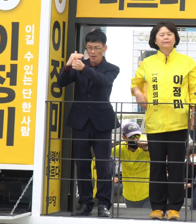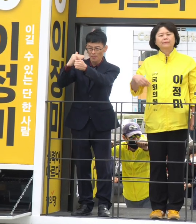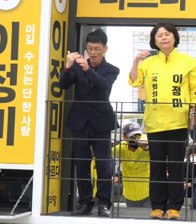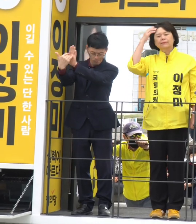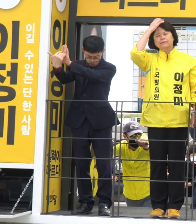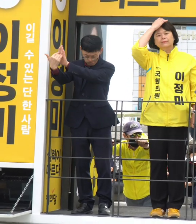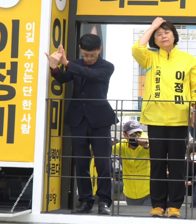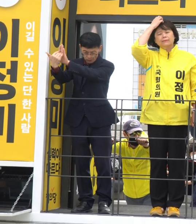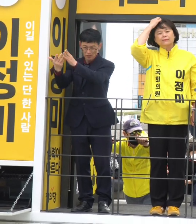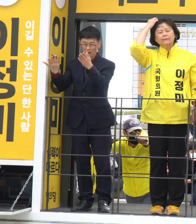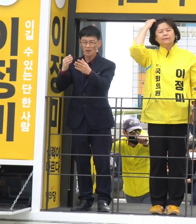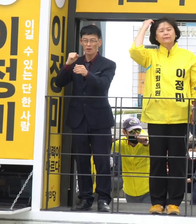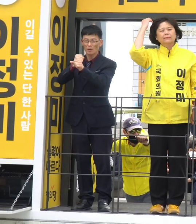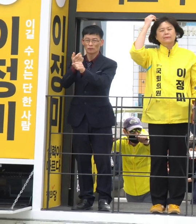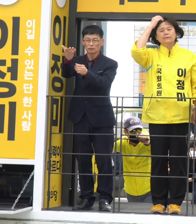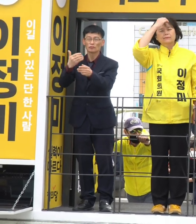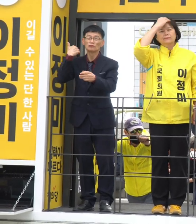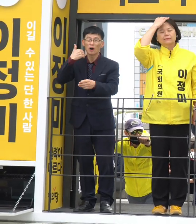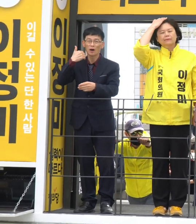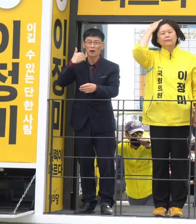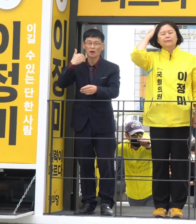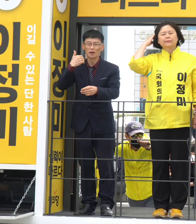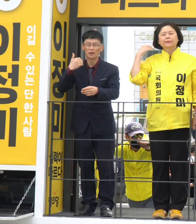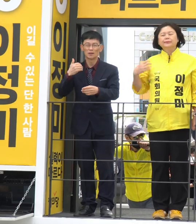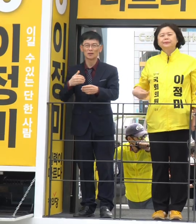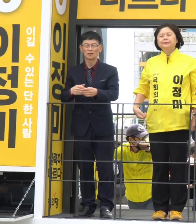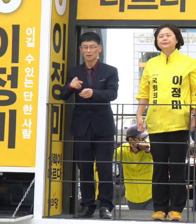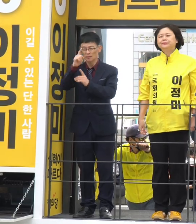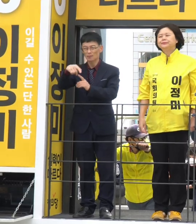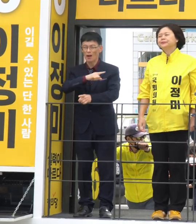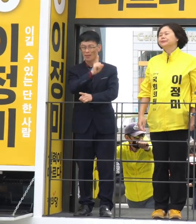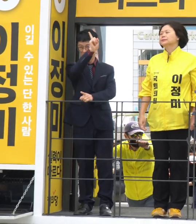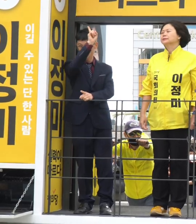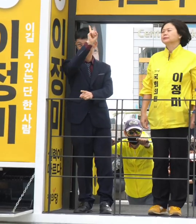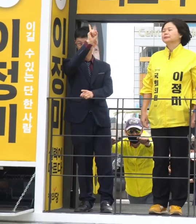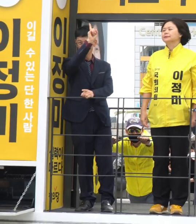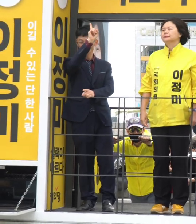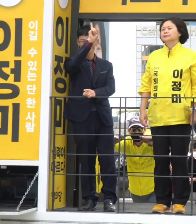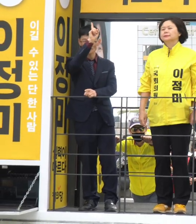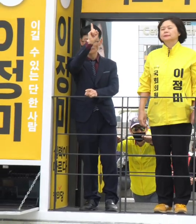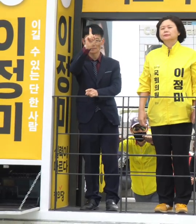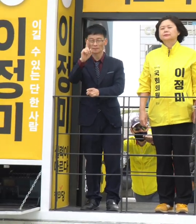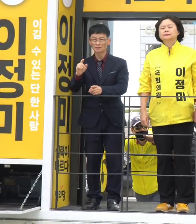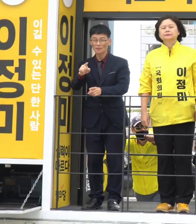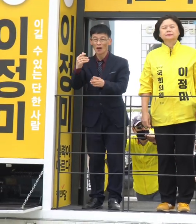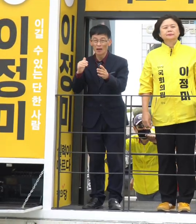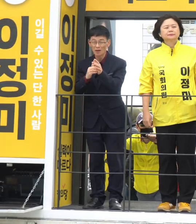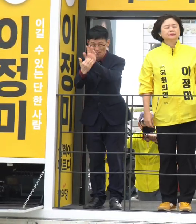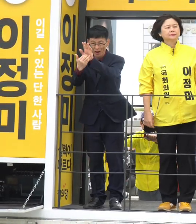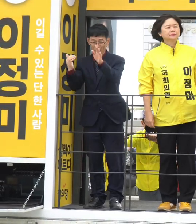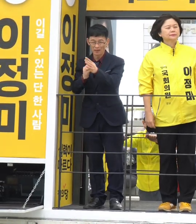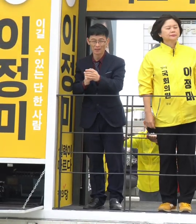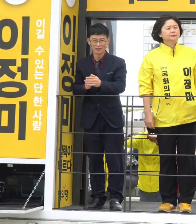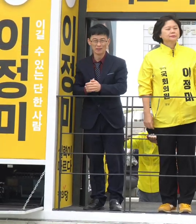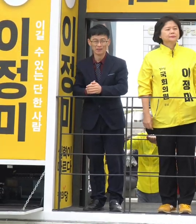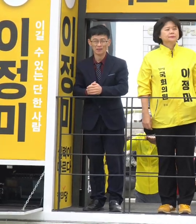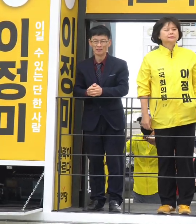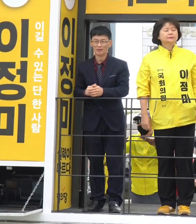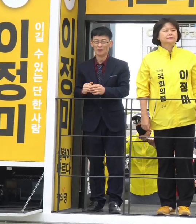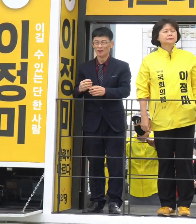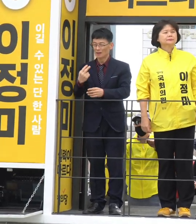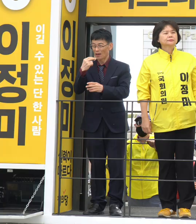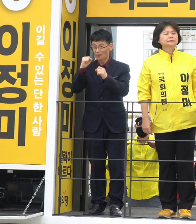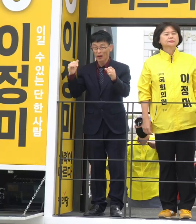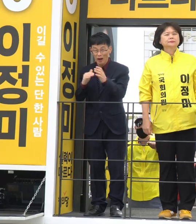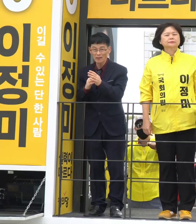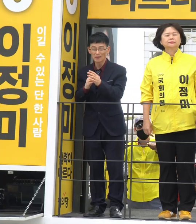막고 일자리를 지킬 후보 이정미입니다. 자영업자 폐업을 막고 우리